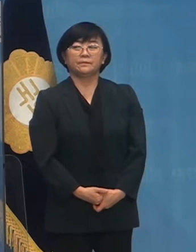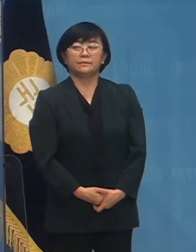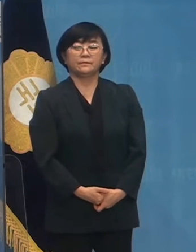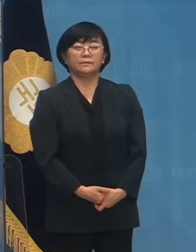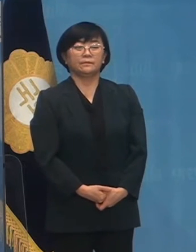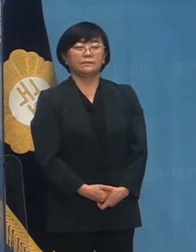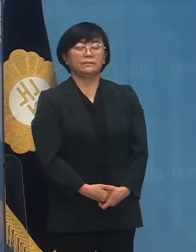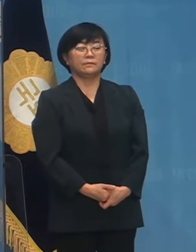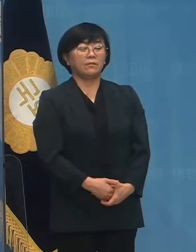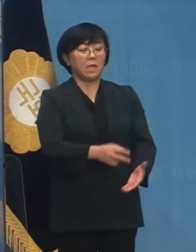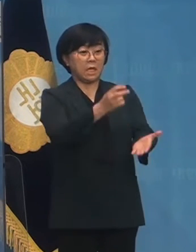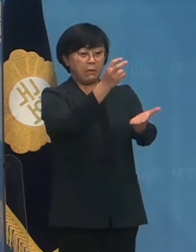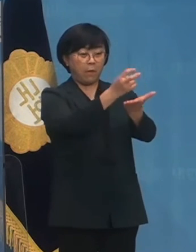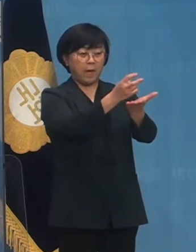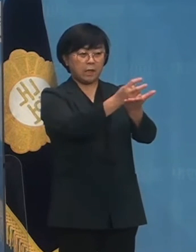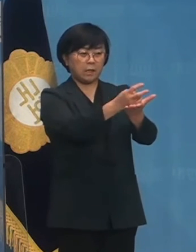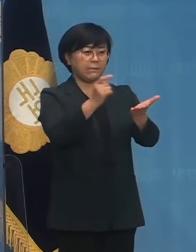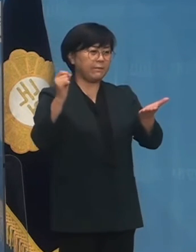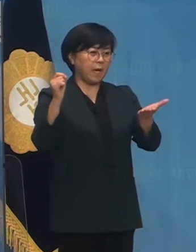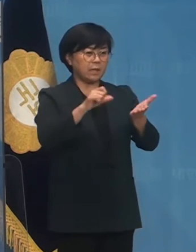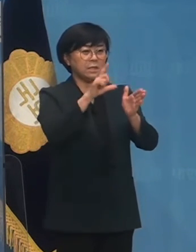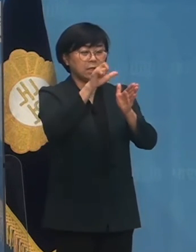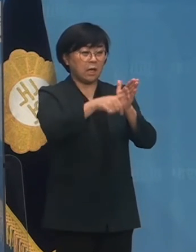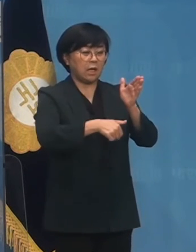아무쪼록 이 법안이 빠른 시간에